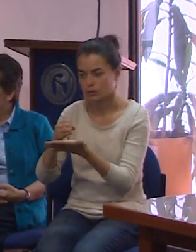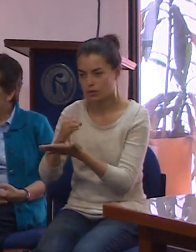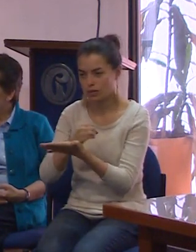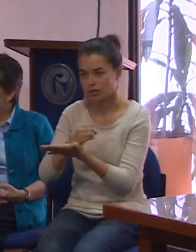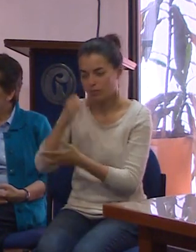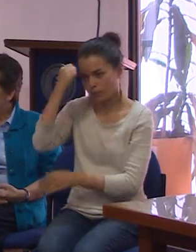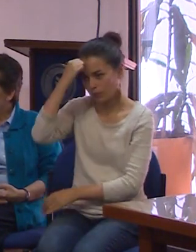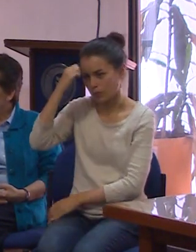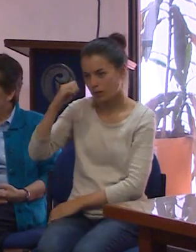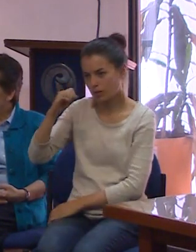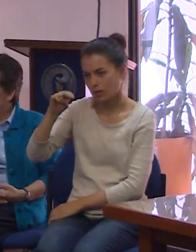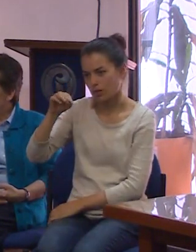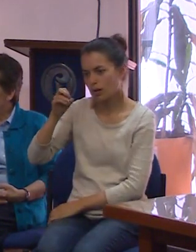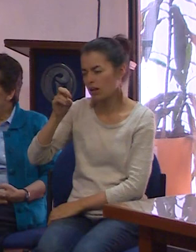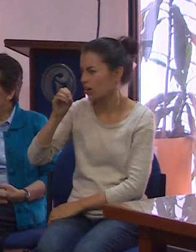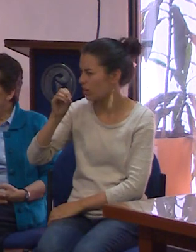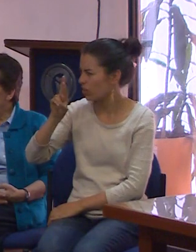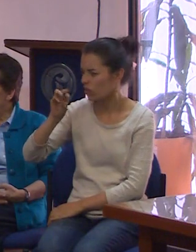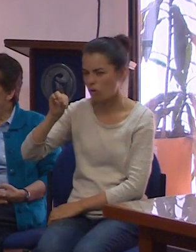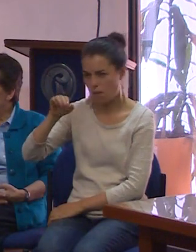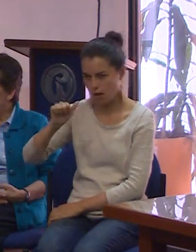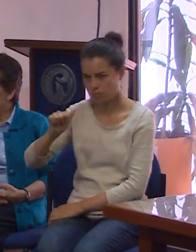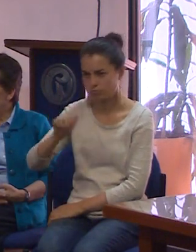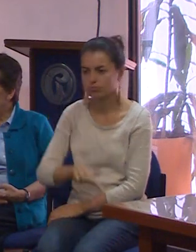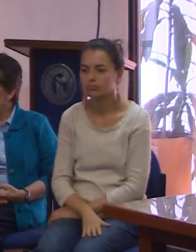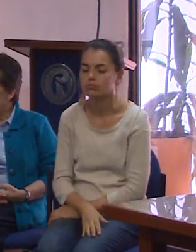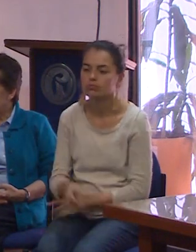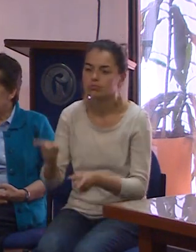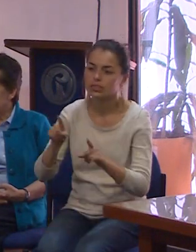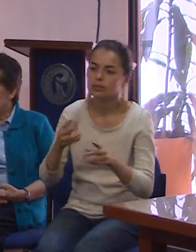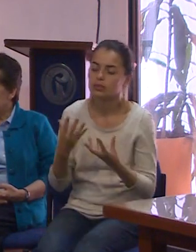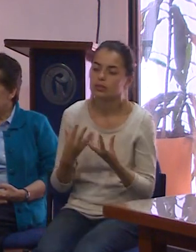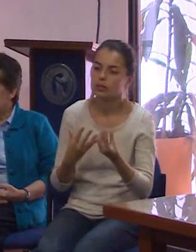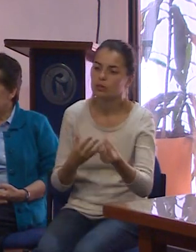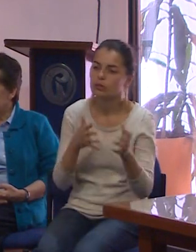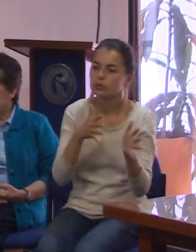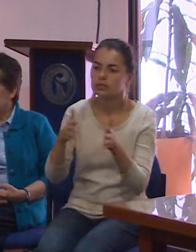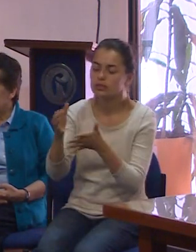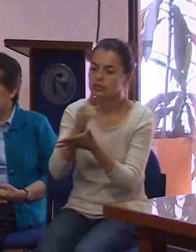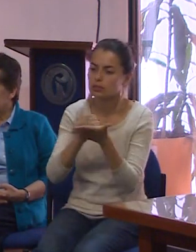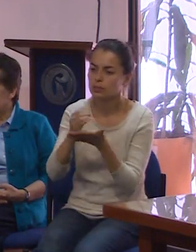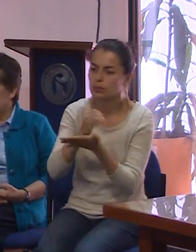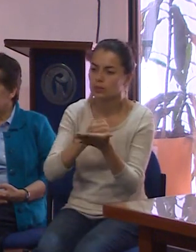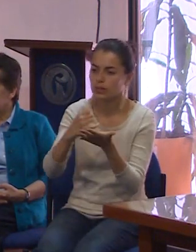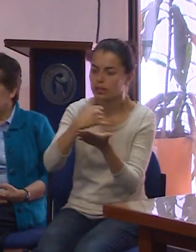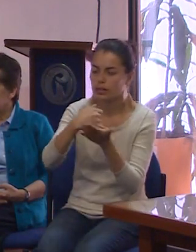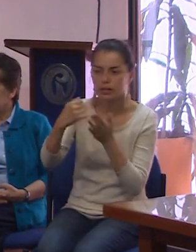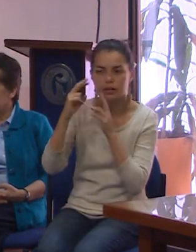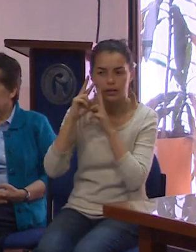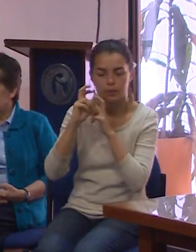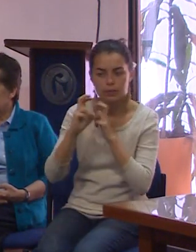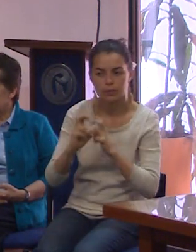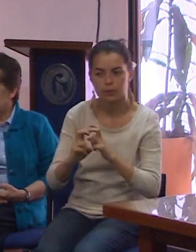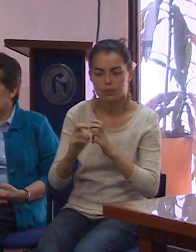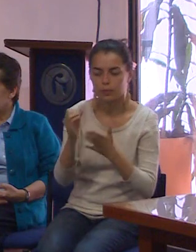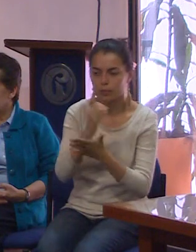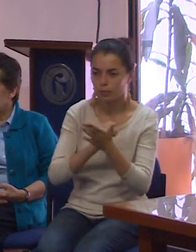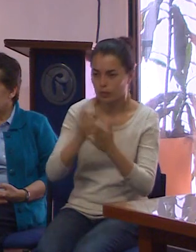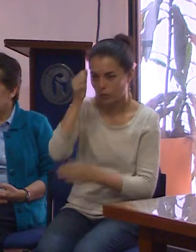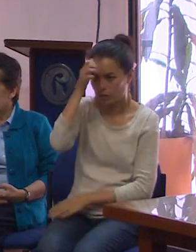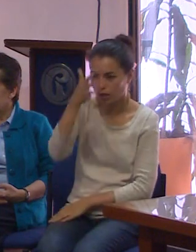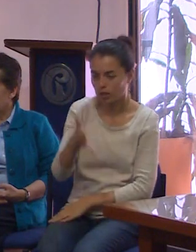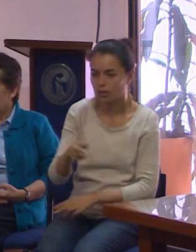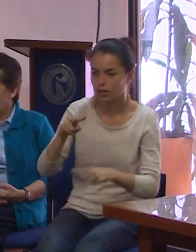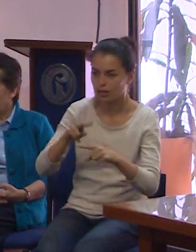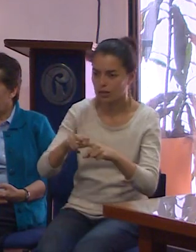Constanza Castaño. Y el grupo de estudios de la enseñanza de la biología, la línea de investigación biodidáctica y recursos